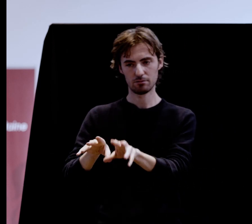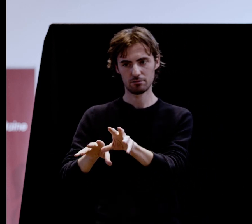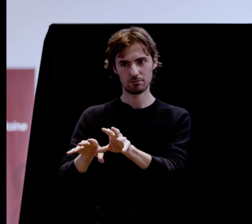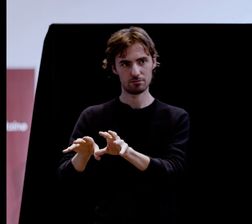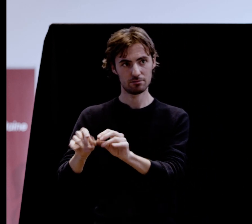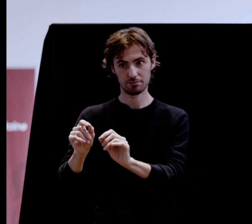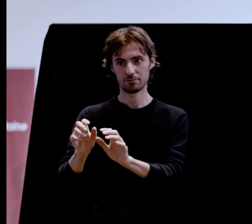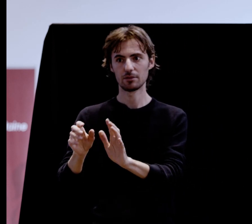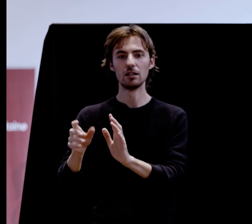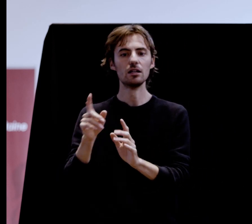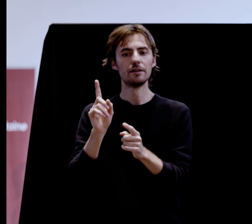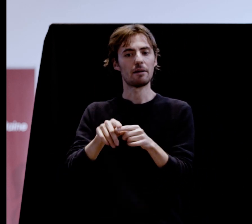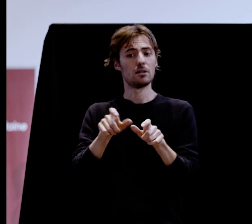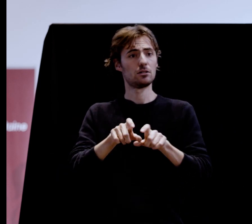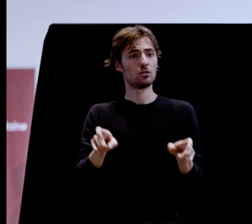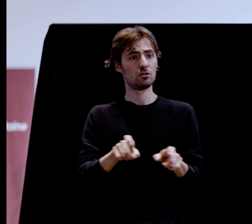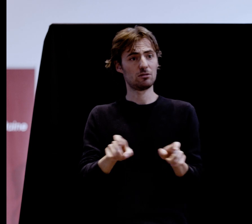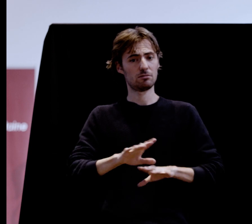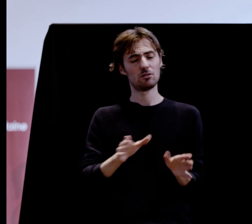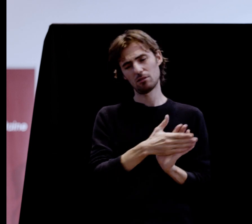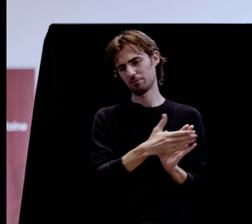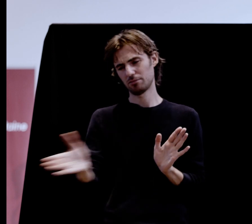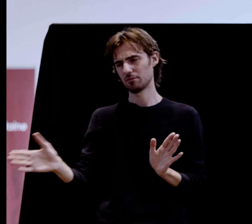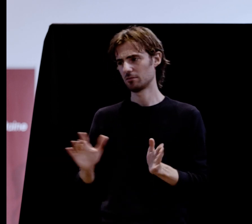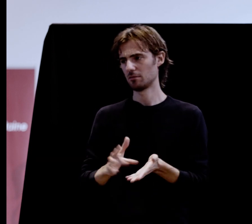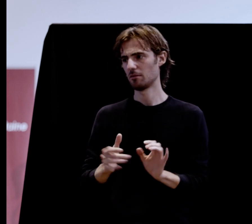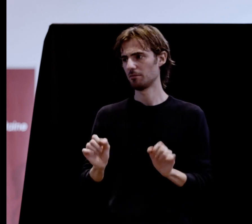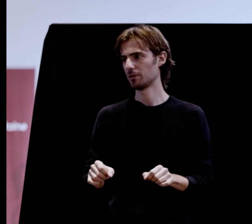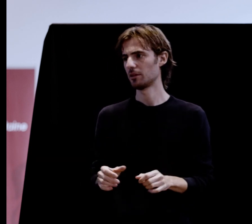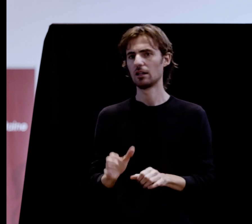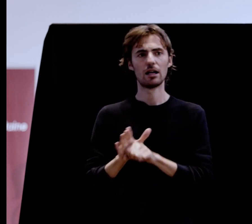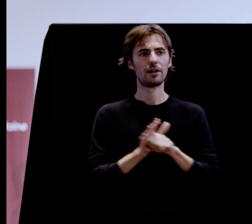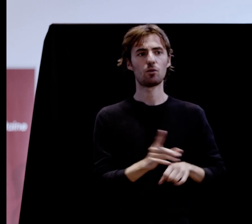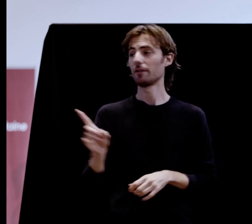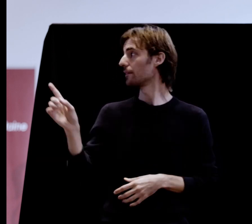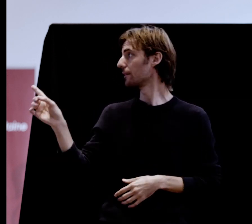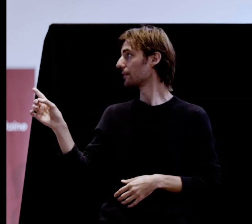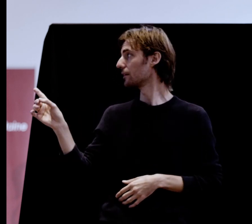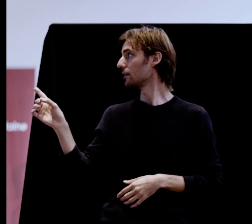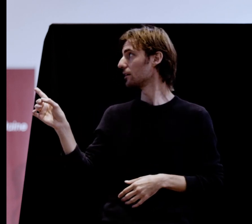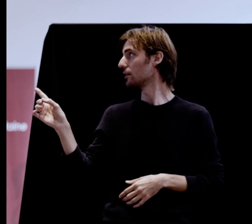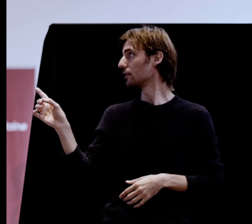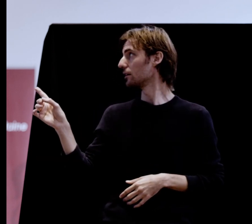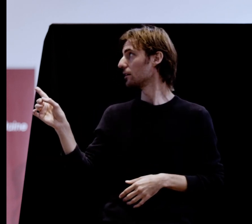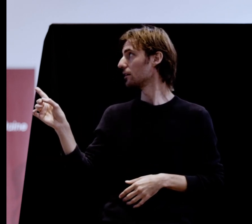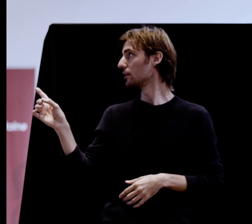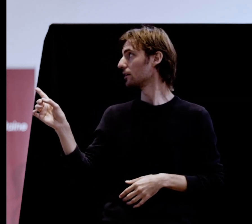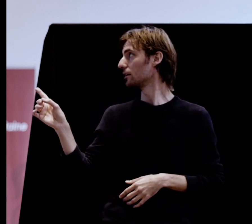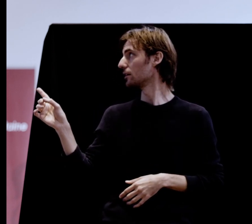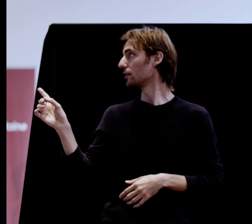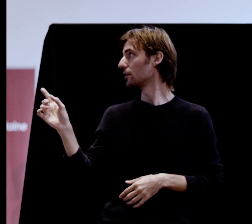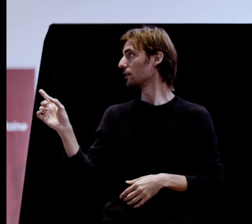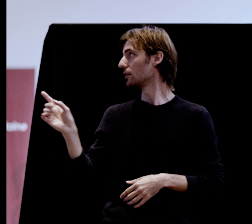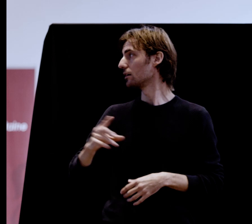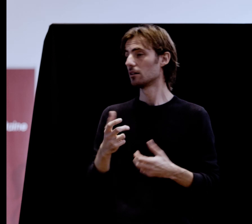à la gynécologie, bien sûr, mais par exemple là à droite, ça marche plus, mais c'est pas grave. Mais sur à droite, ça